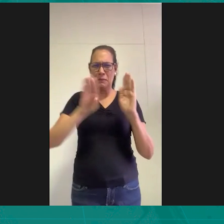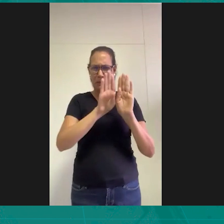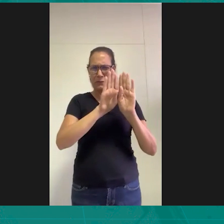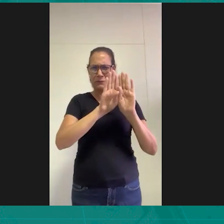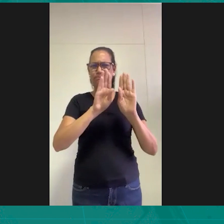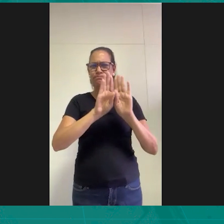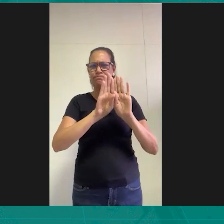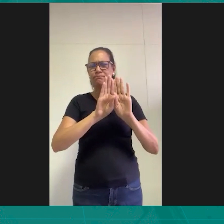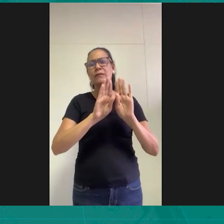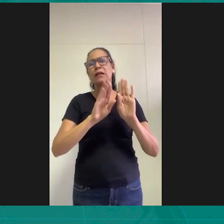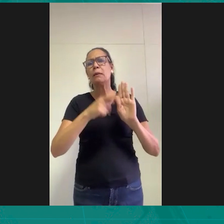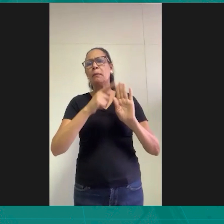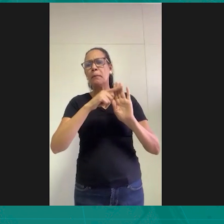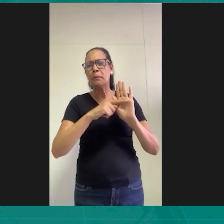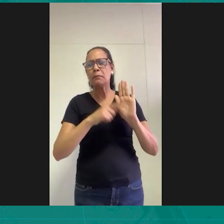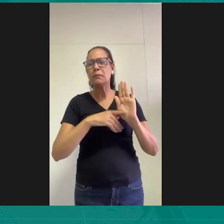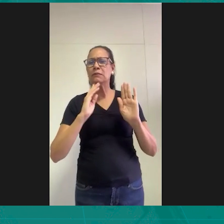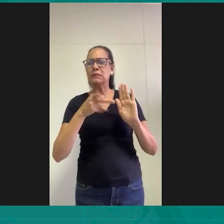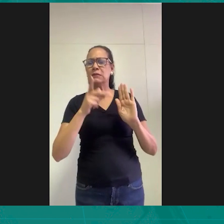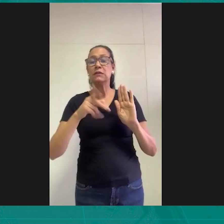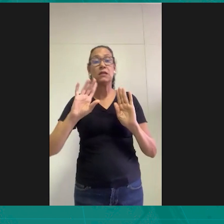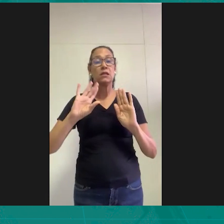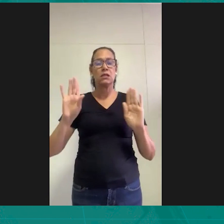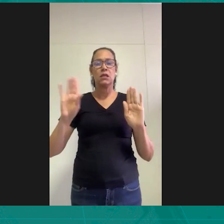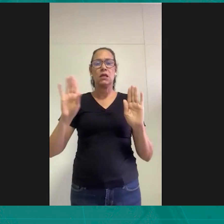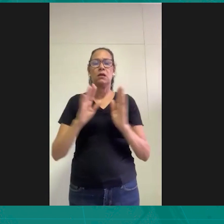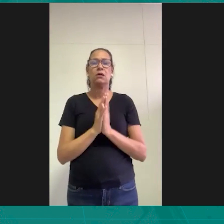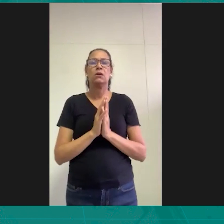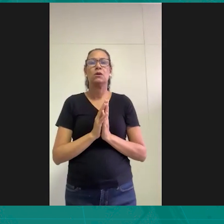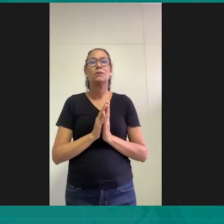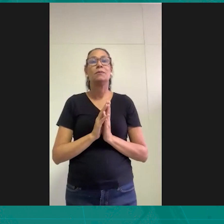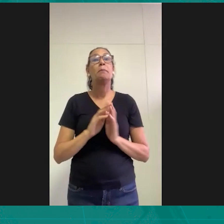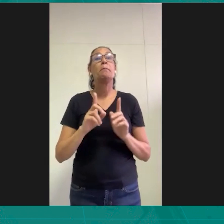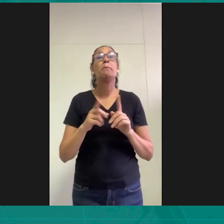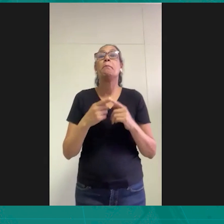amais, obedecereis aos meus mandamentos.